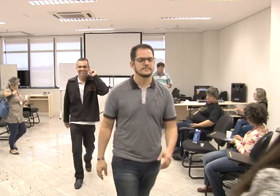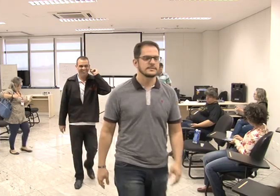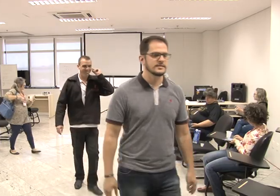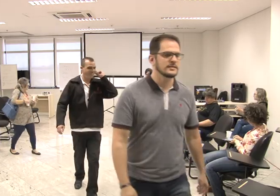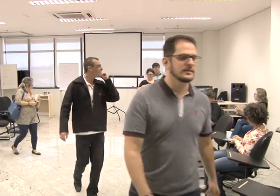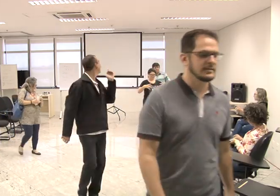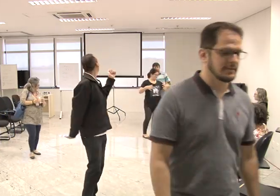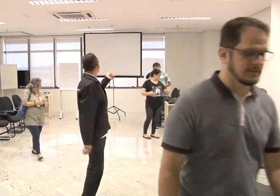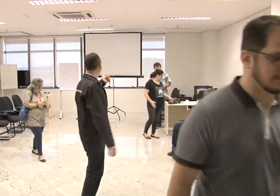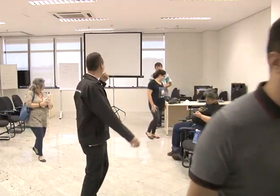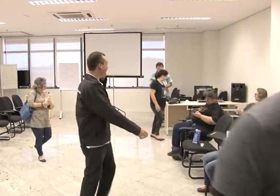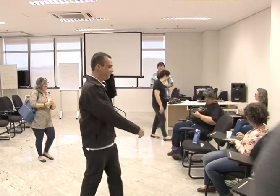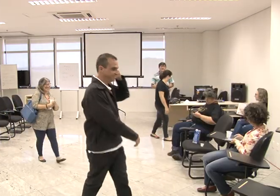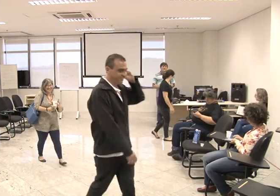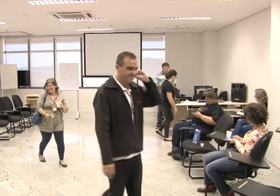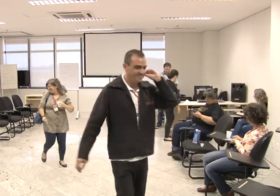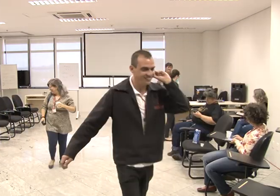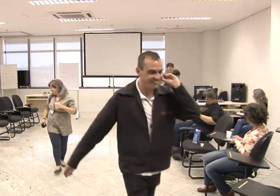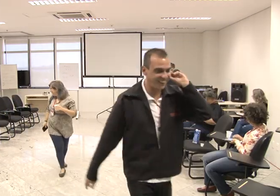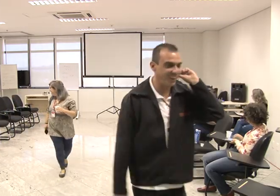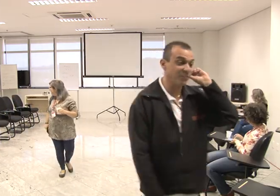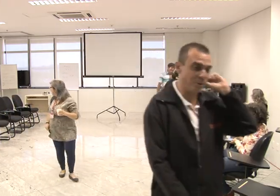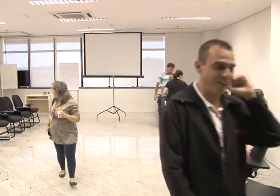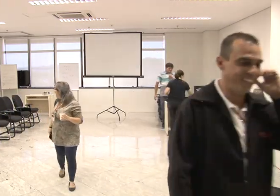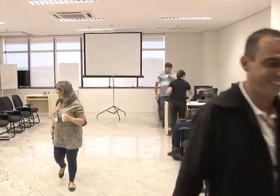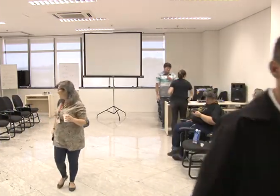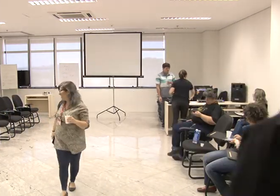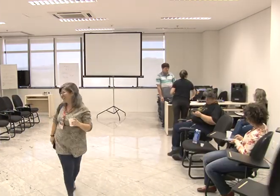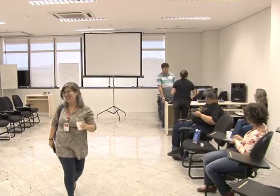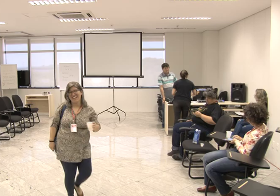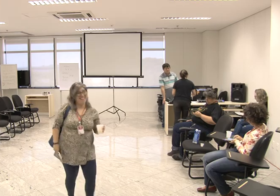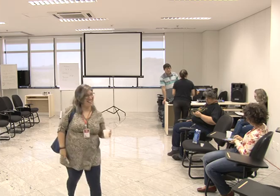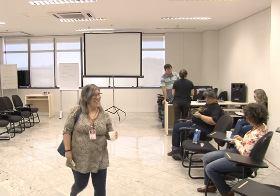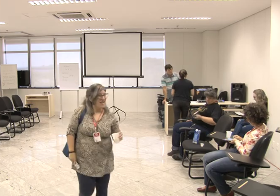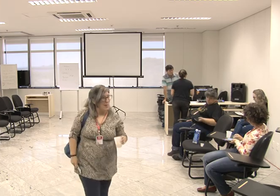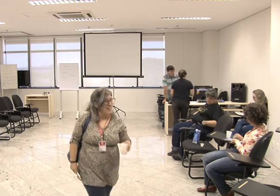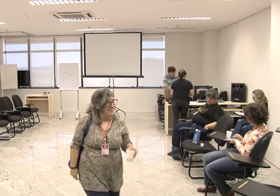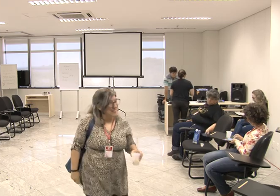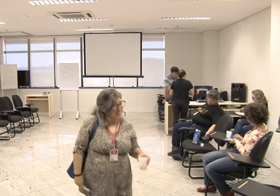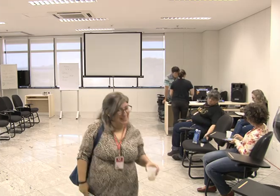peitos também, a mulher dos peitos. O que é que ele falou? Tem o outro fio dental. Ele falou, ai meu Deus, falei.